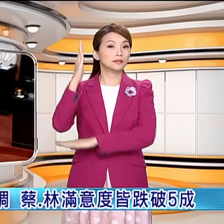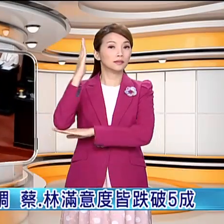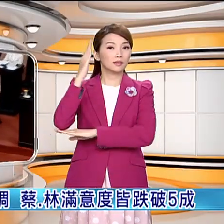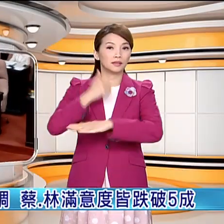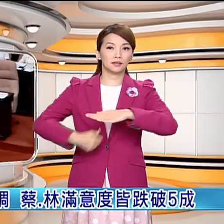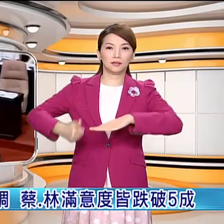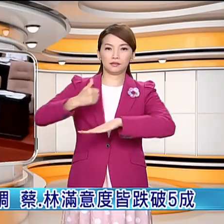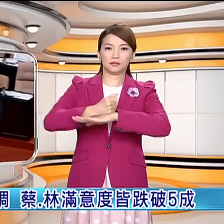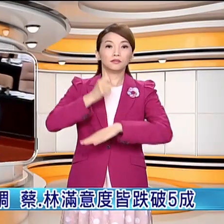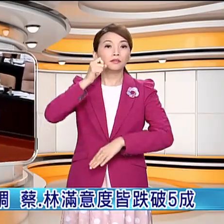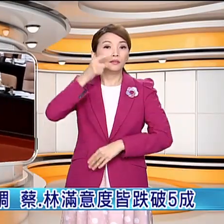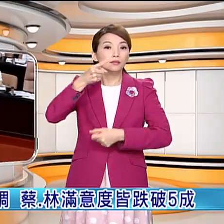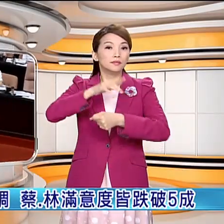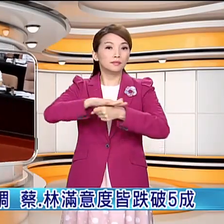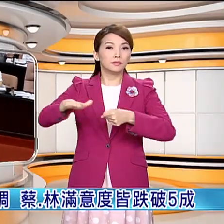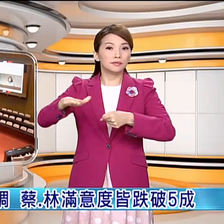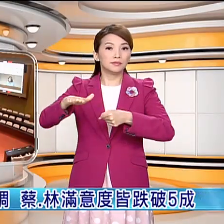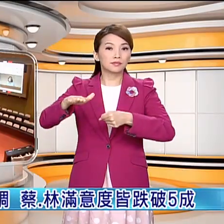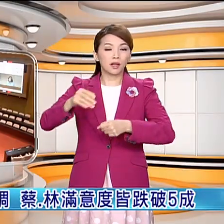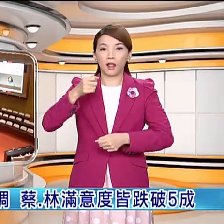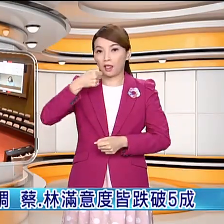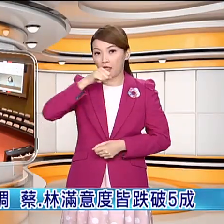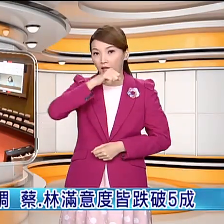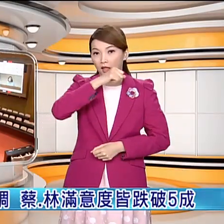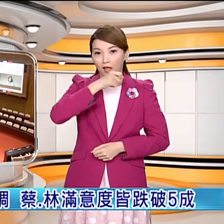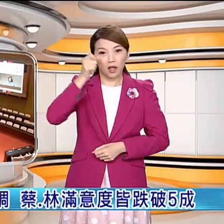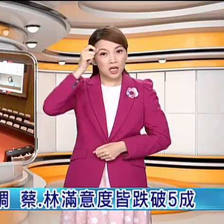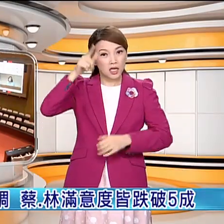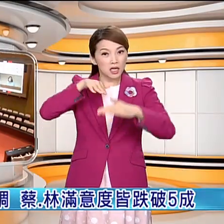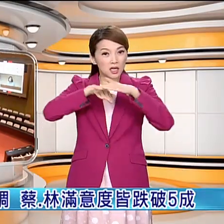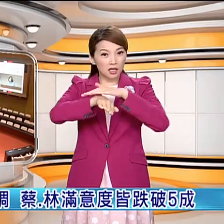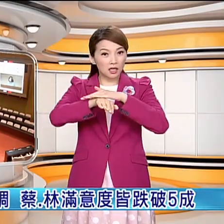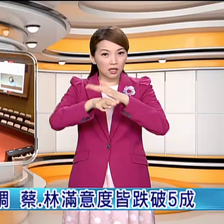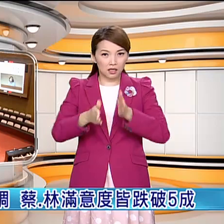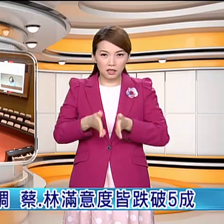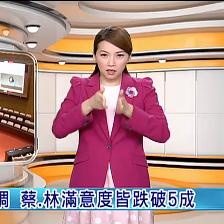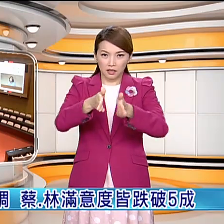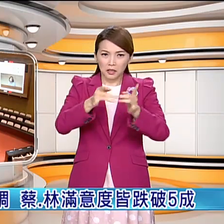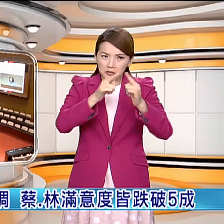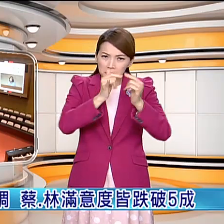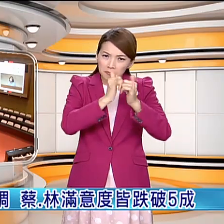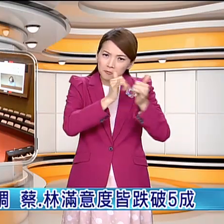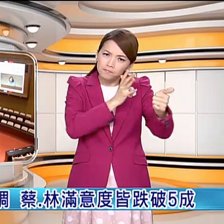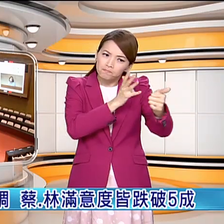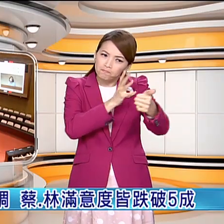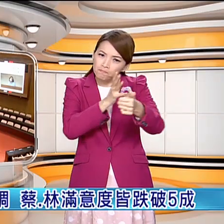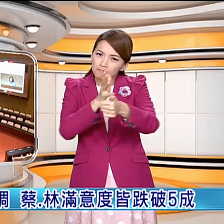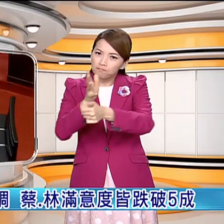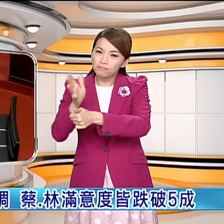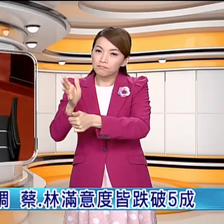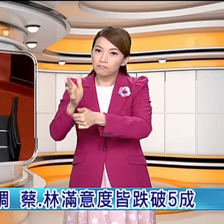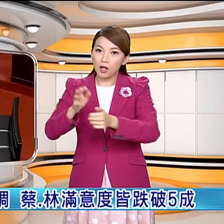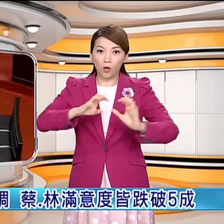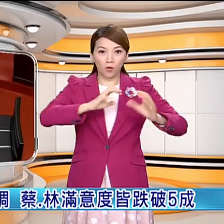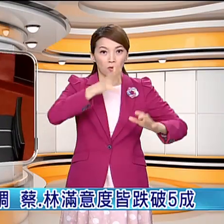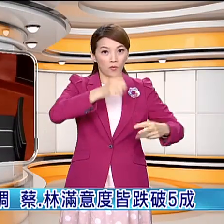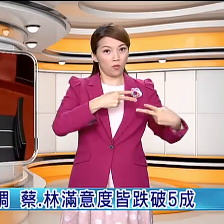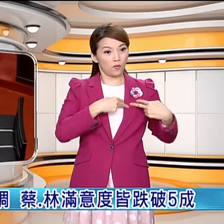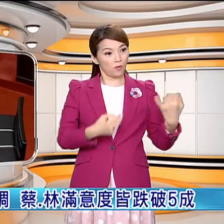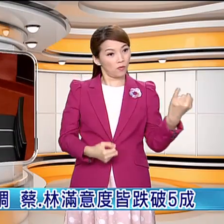新政府上任已经满一个月，台湾智库发布最新民调显示，总统